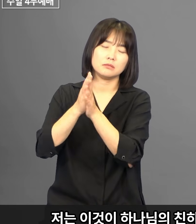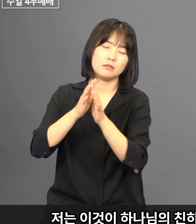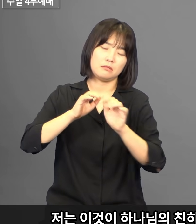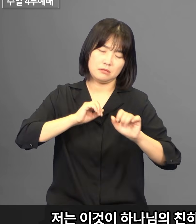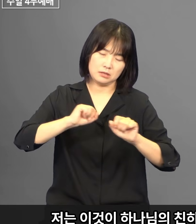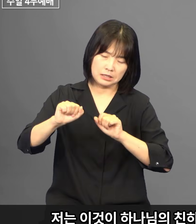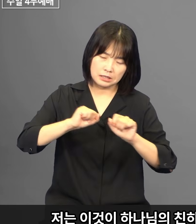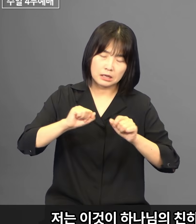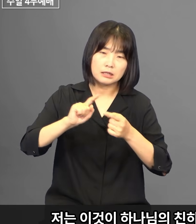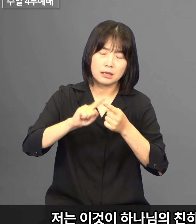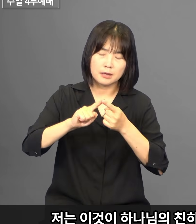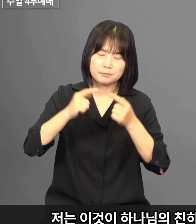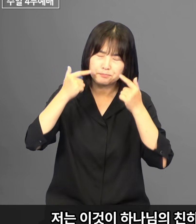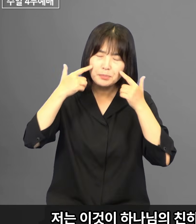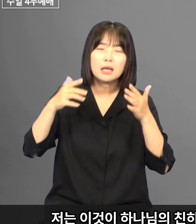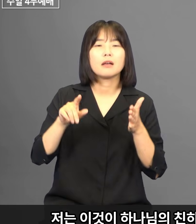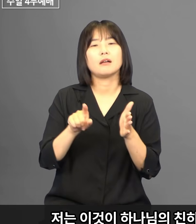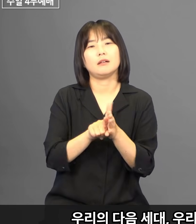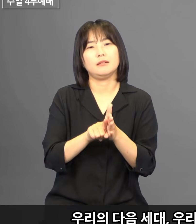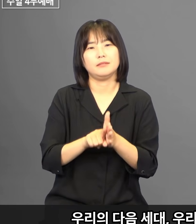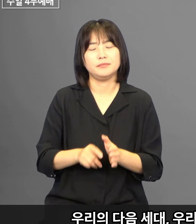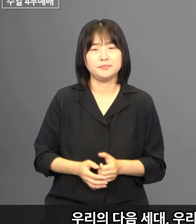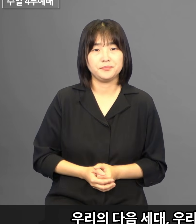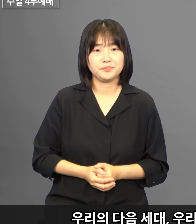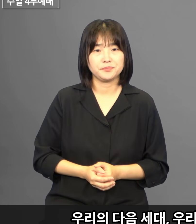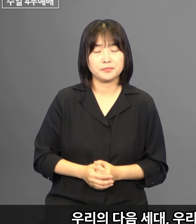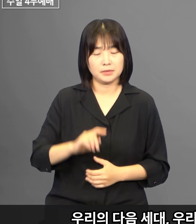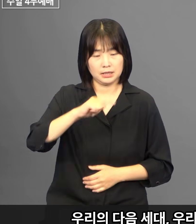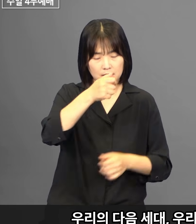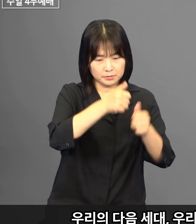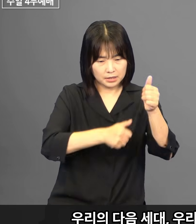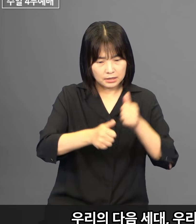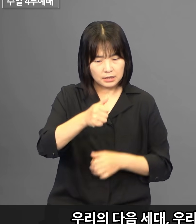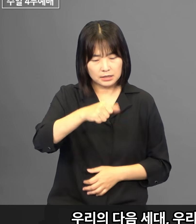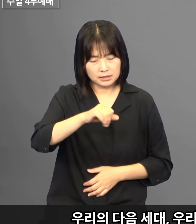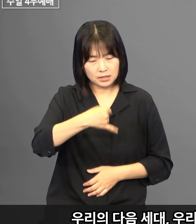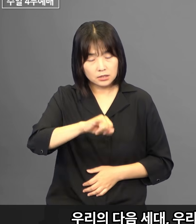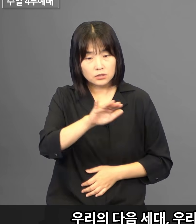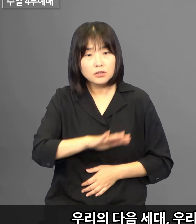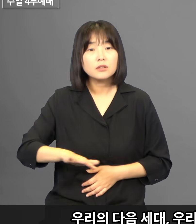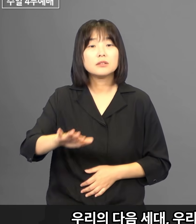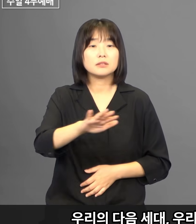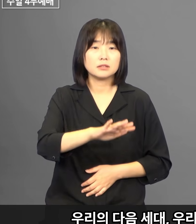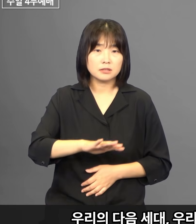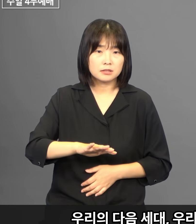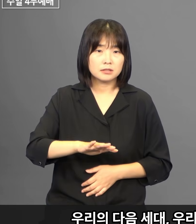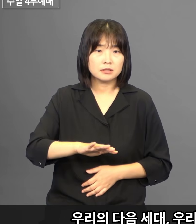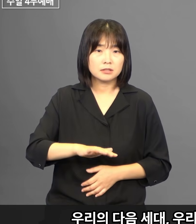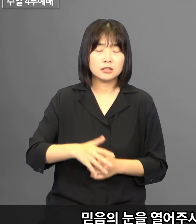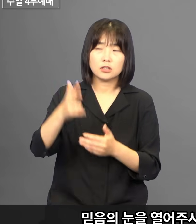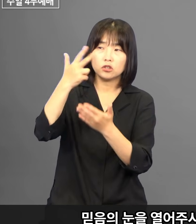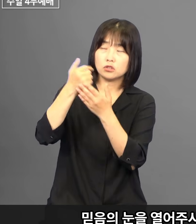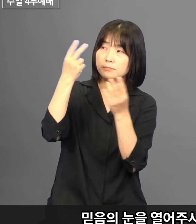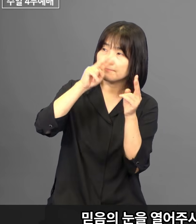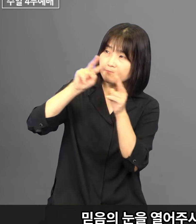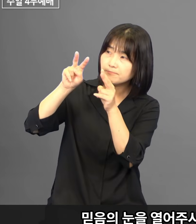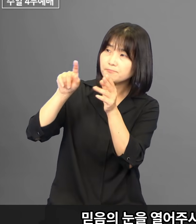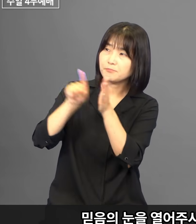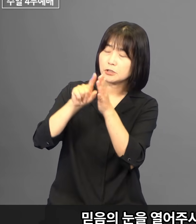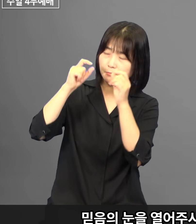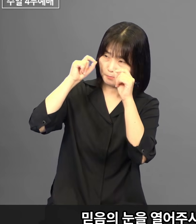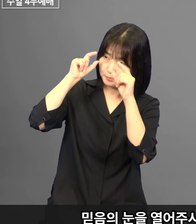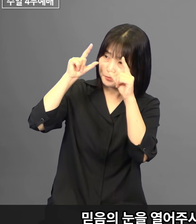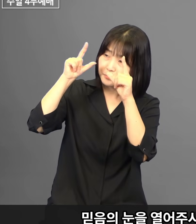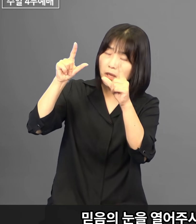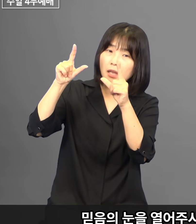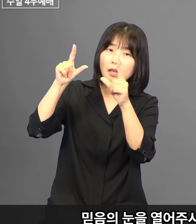것을 분명히 믿습니다. 우리의 다음 세대, 우리의 자녀들에게 주님을 바라보는 믿음의 눈을